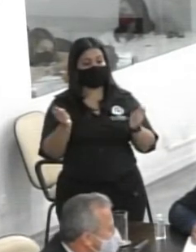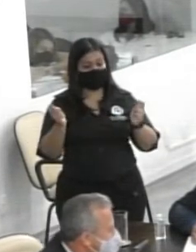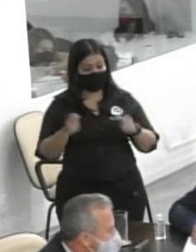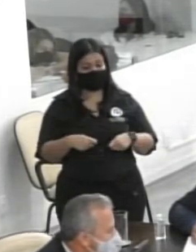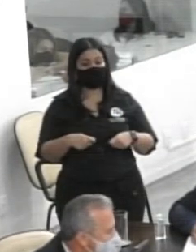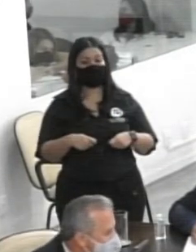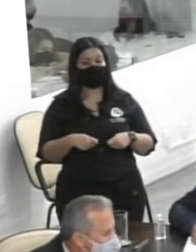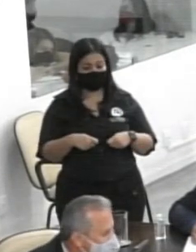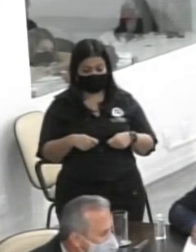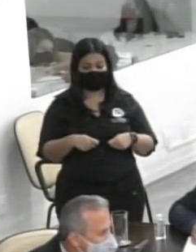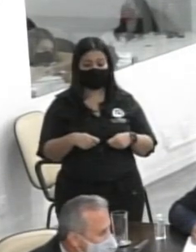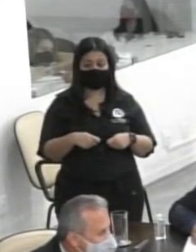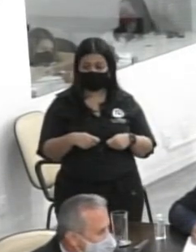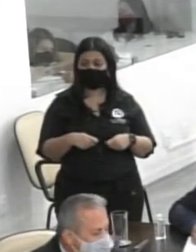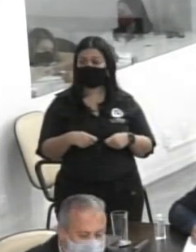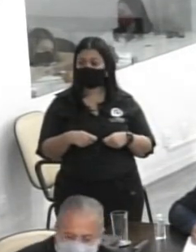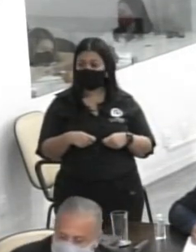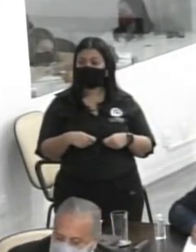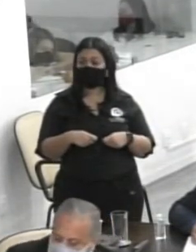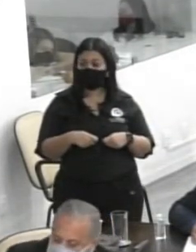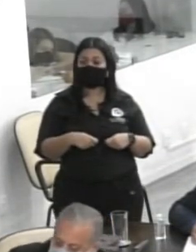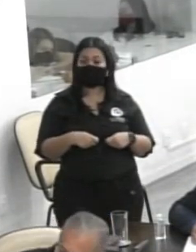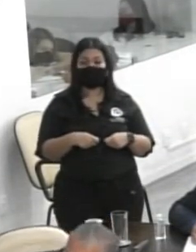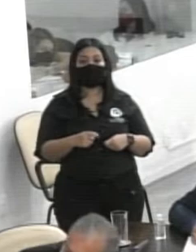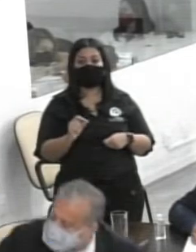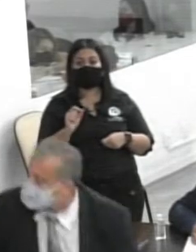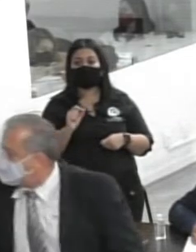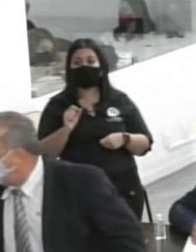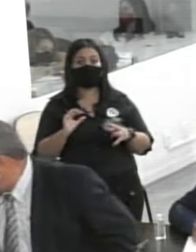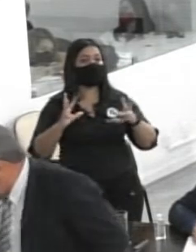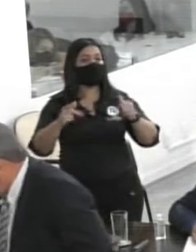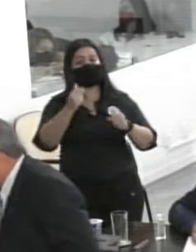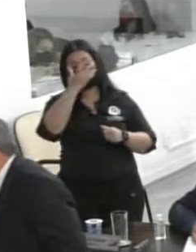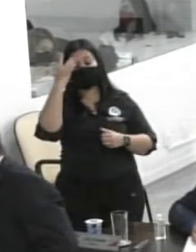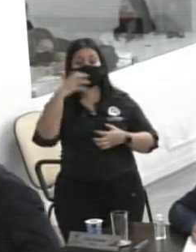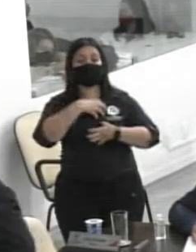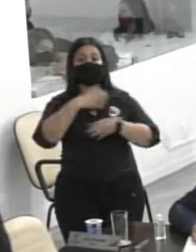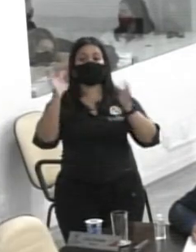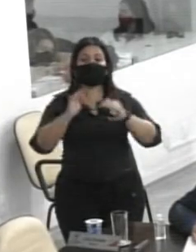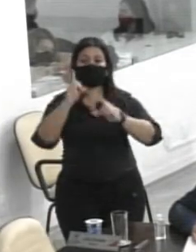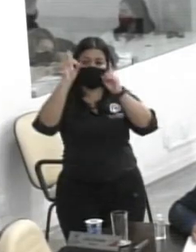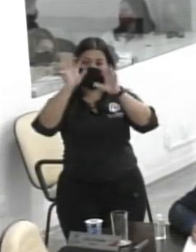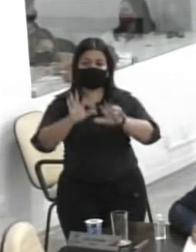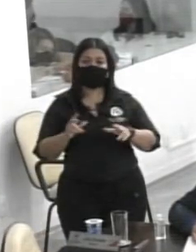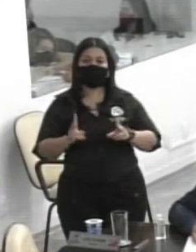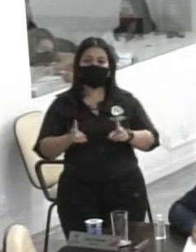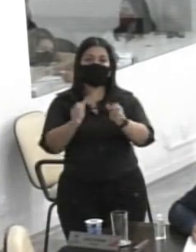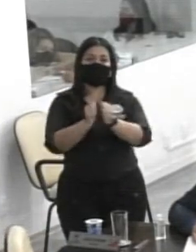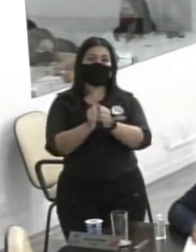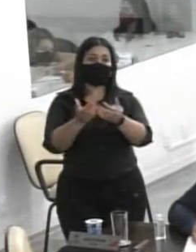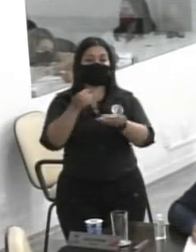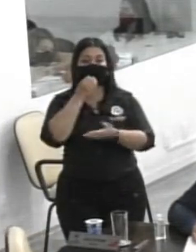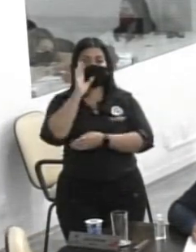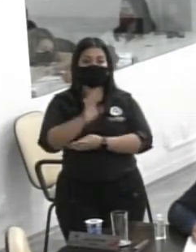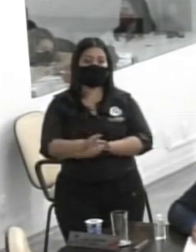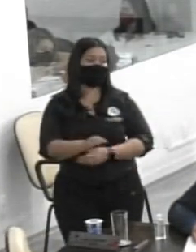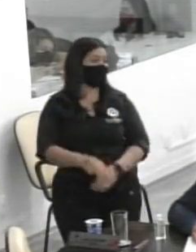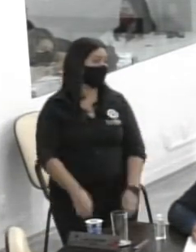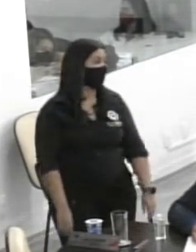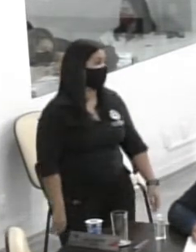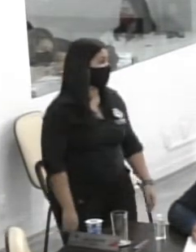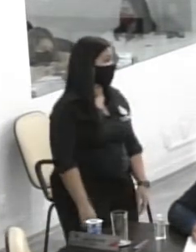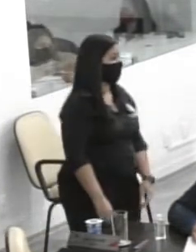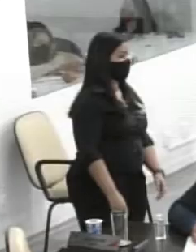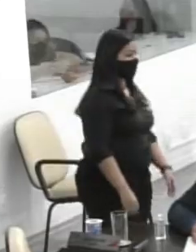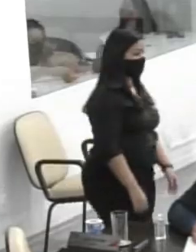a senhora dando o máximo, a senhora não vai conseguir agradar a todos. Que Deus abençoe e nos acompanhe sempre. Boa tarde. Obrigada.